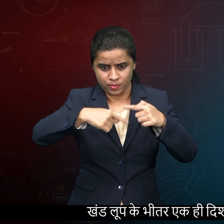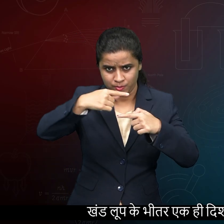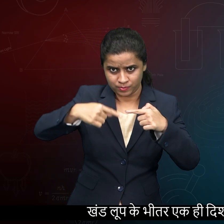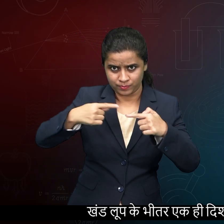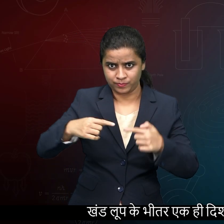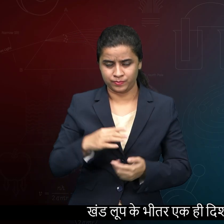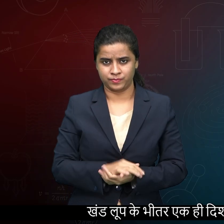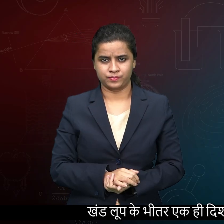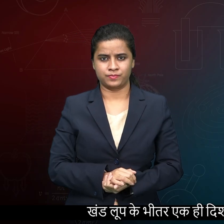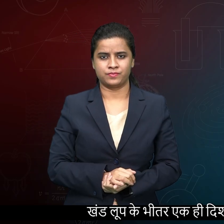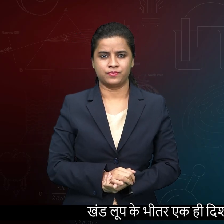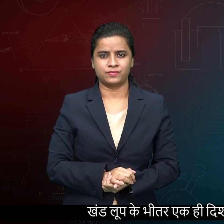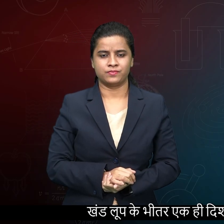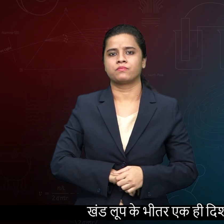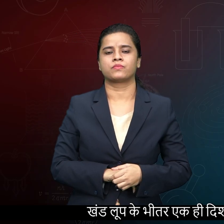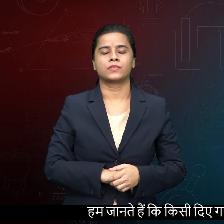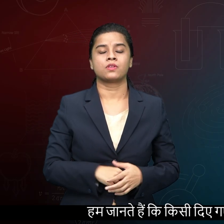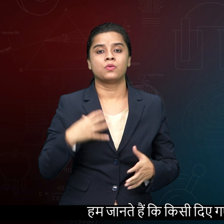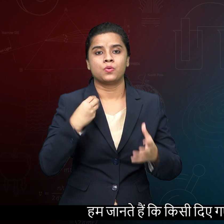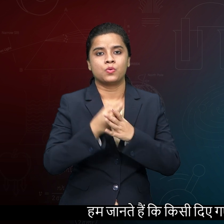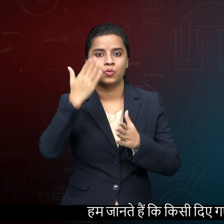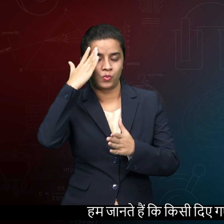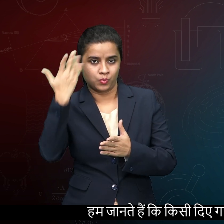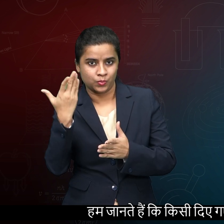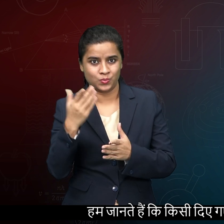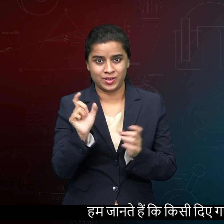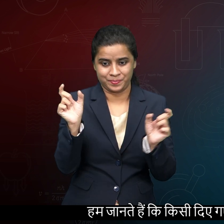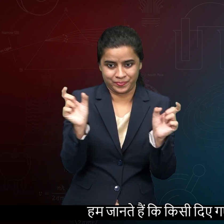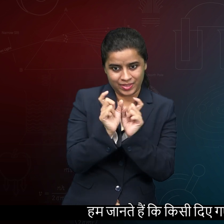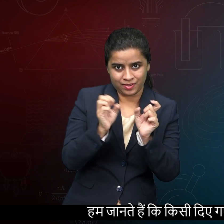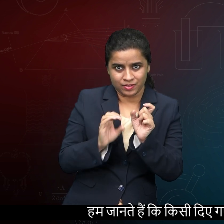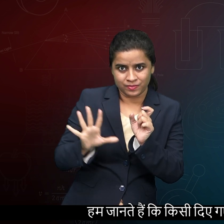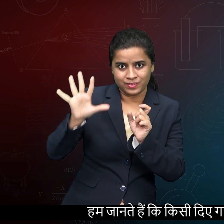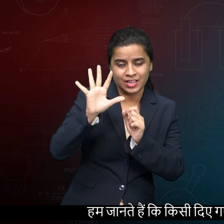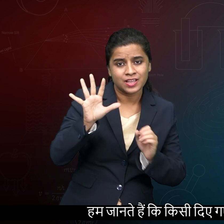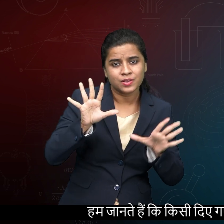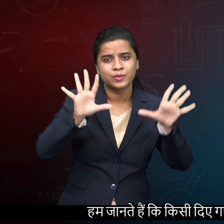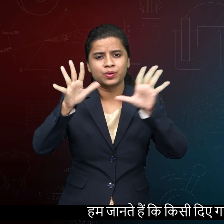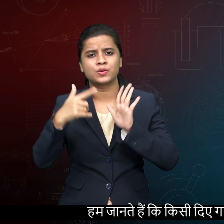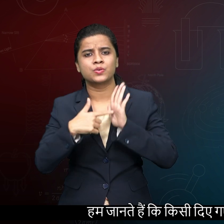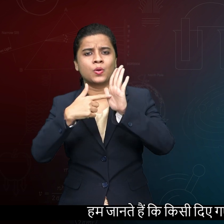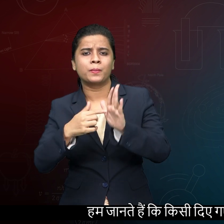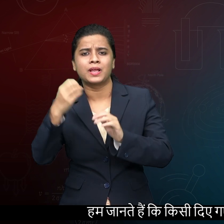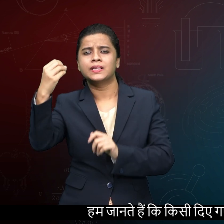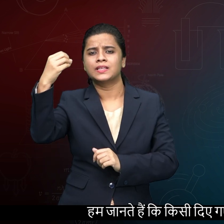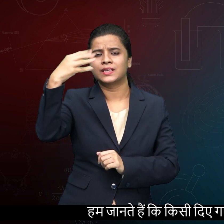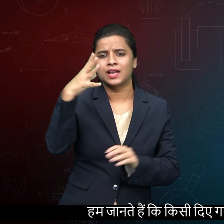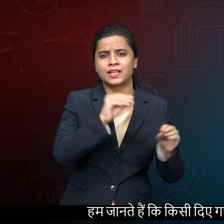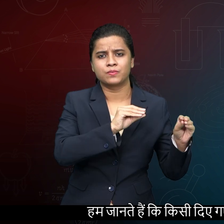में योगदान देता है। हम जानते हैं कि किसी दिए गए बिंदु पर विद्युत धारावाही